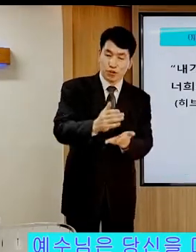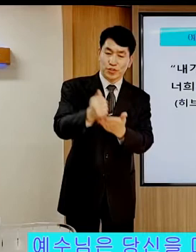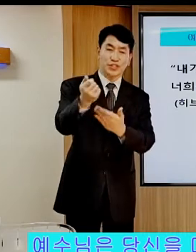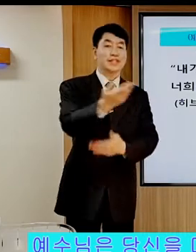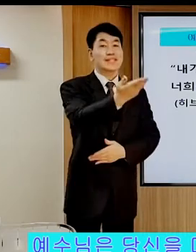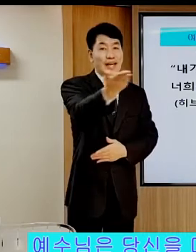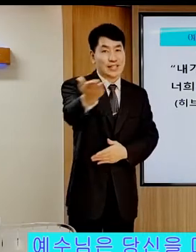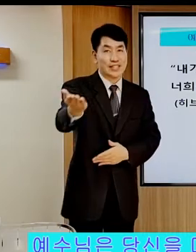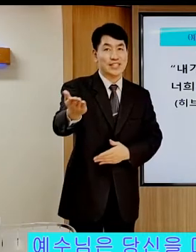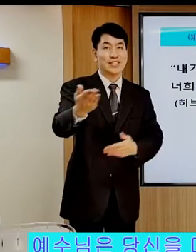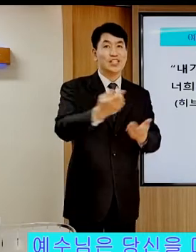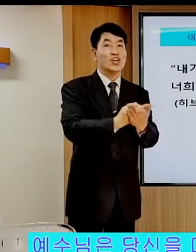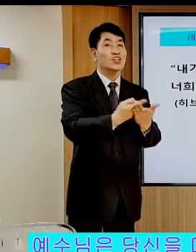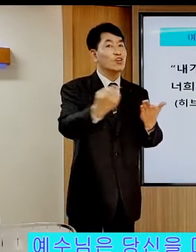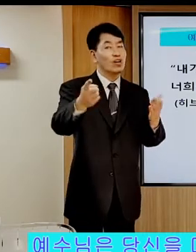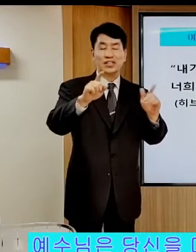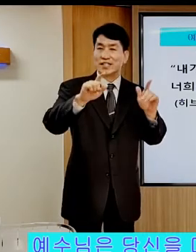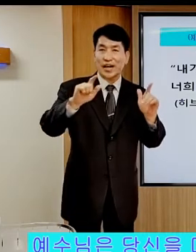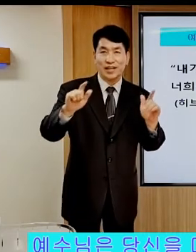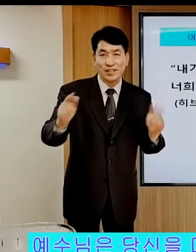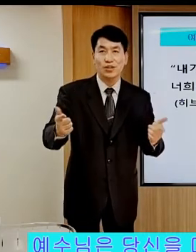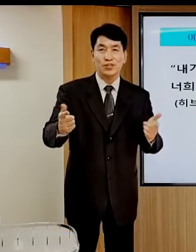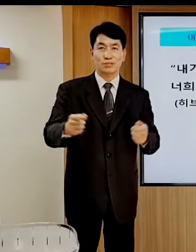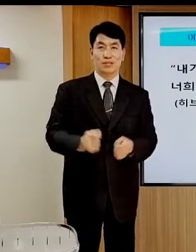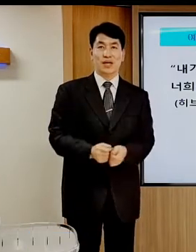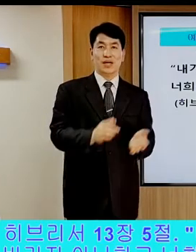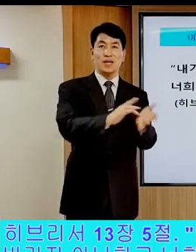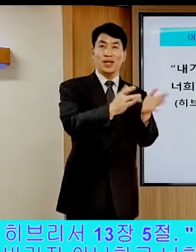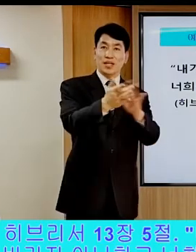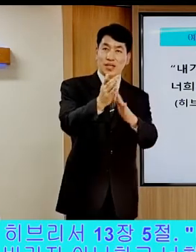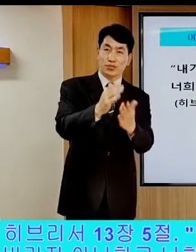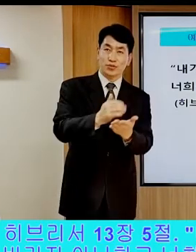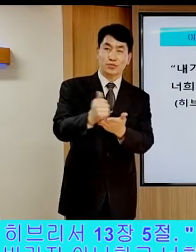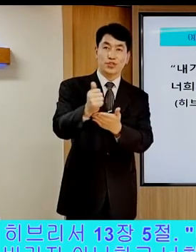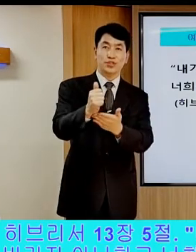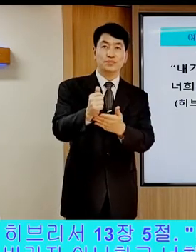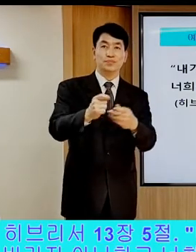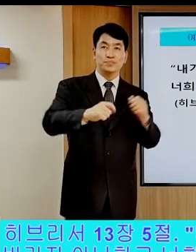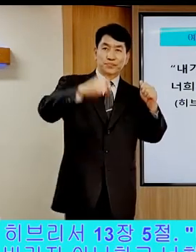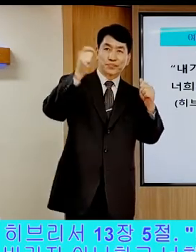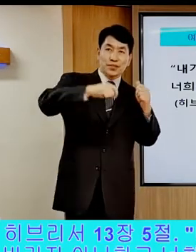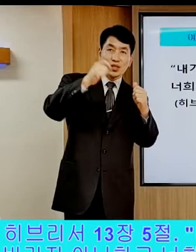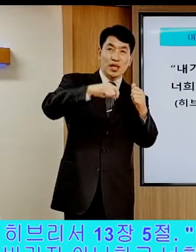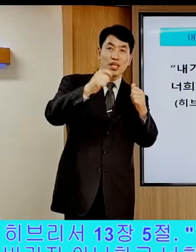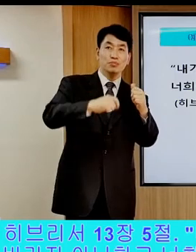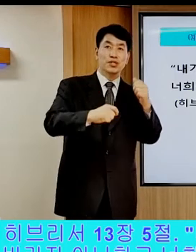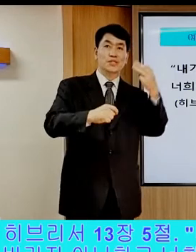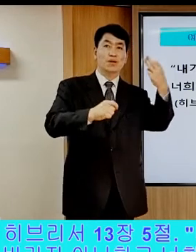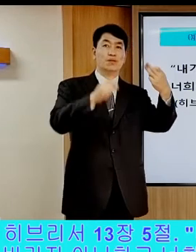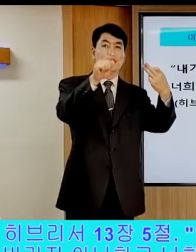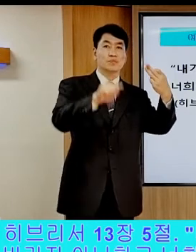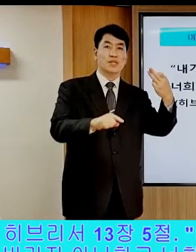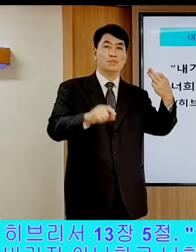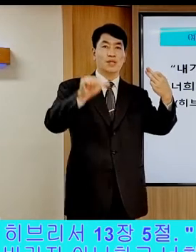예수님은 당신을 떠나지 않을 것입니다. 예수님은 히브리서 13장